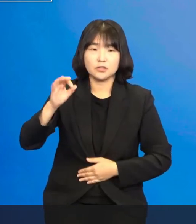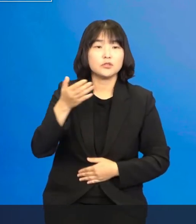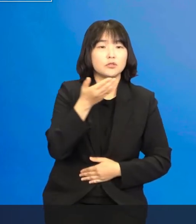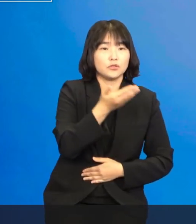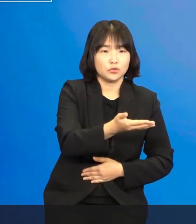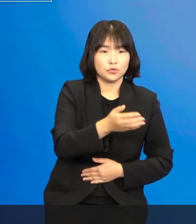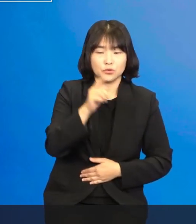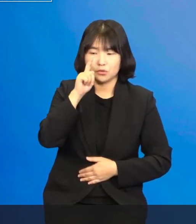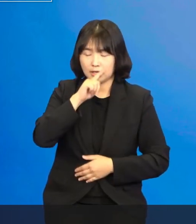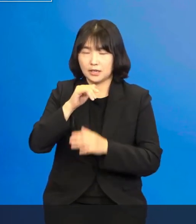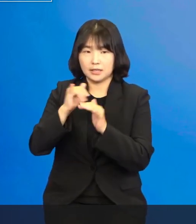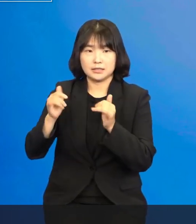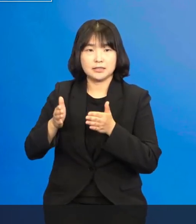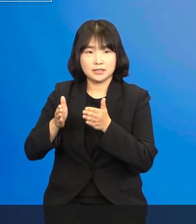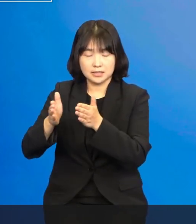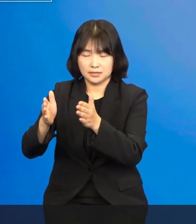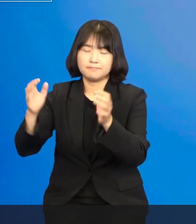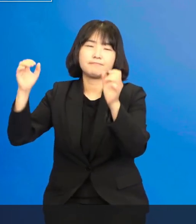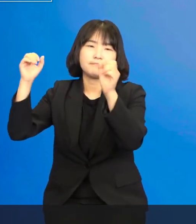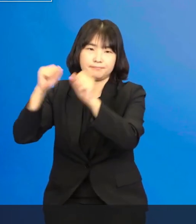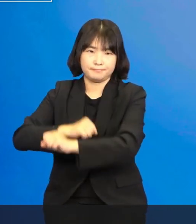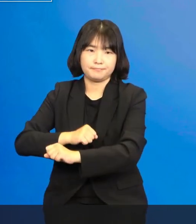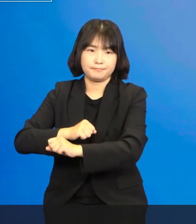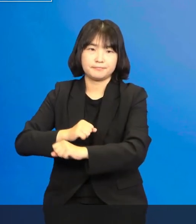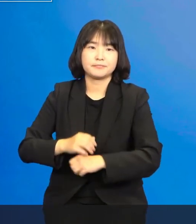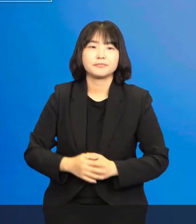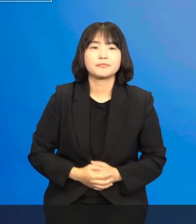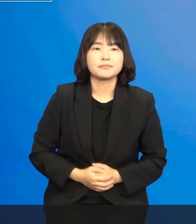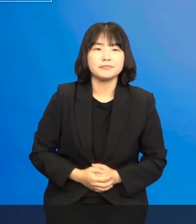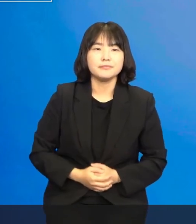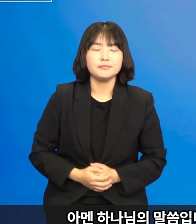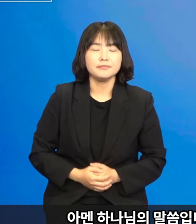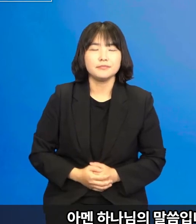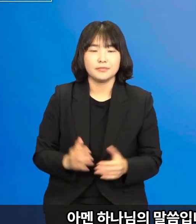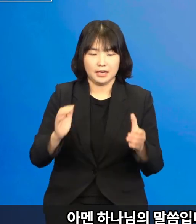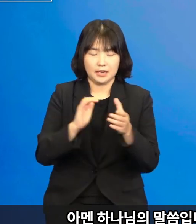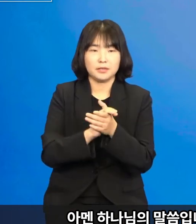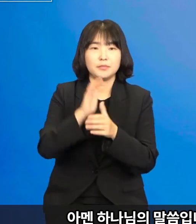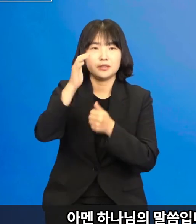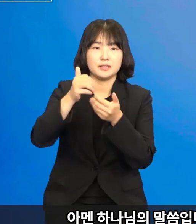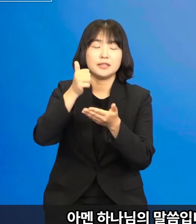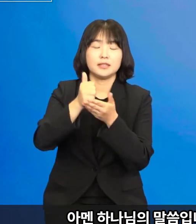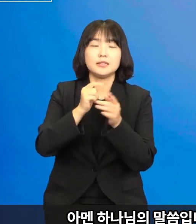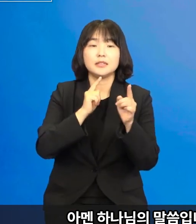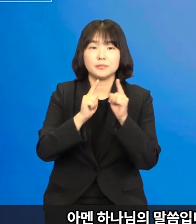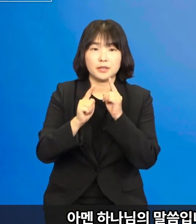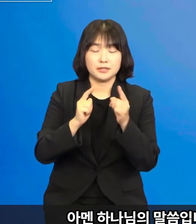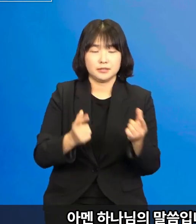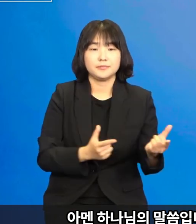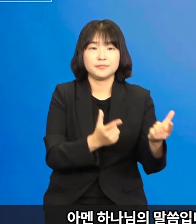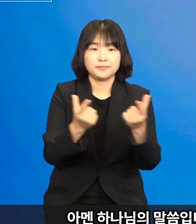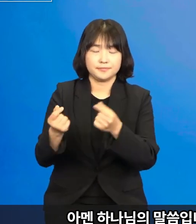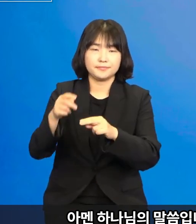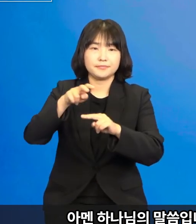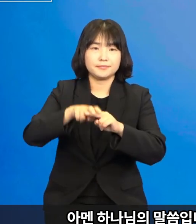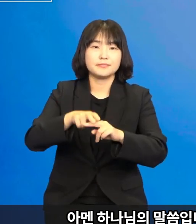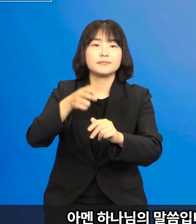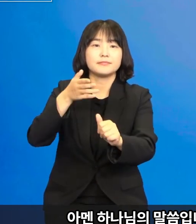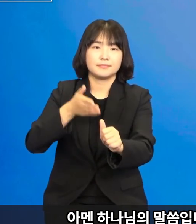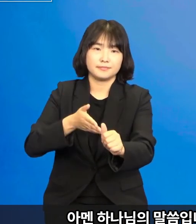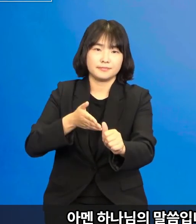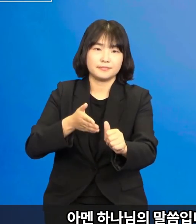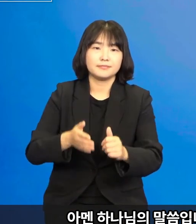주님께서 인정하시지만 악인의 길은 망할 것이다. 아멘. 하나님의 말씀입니다. 다 함께 자리에